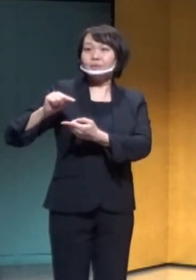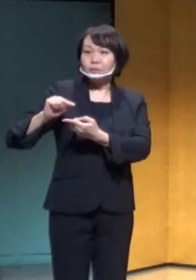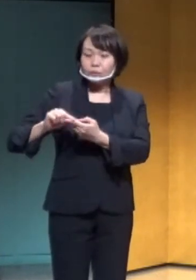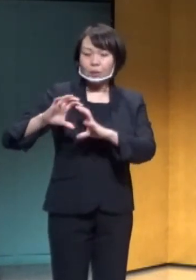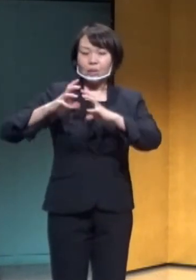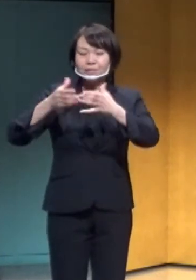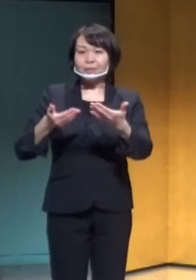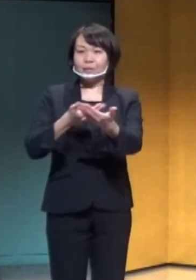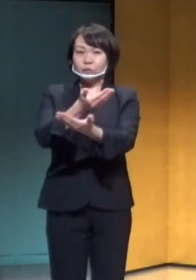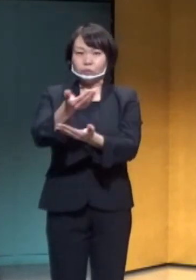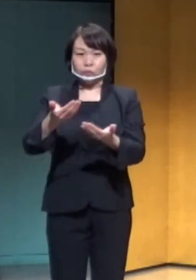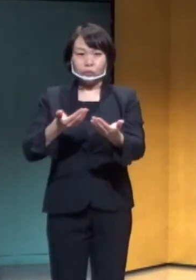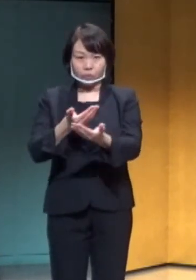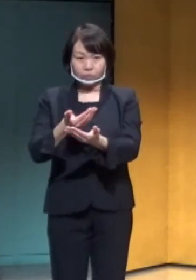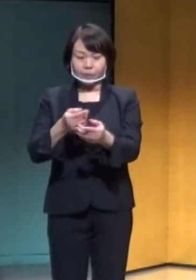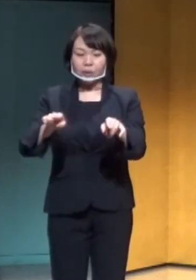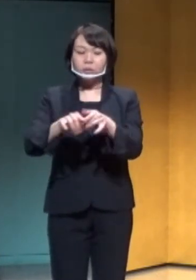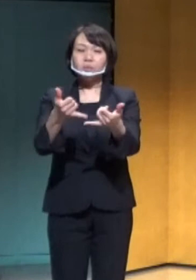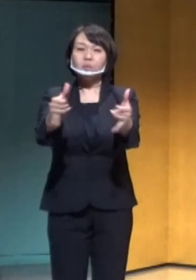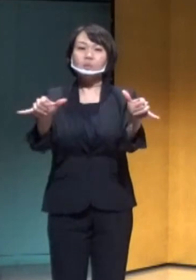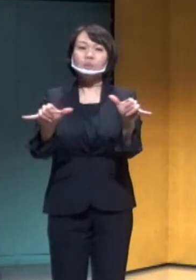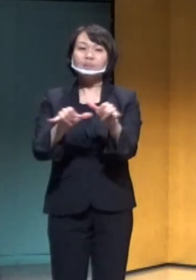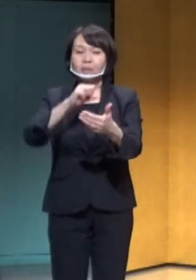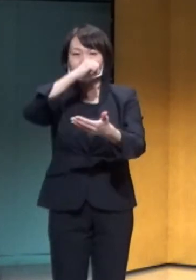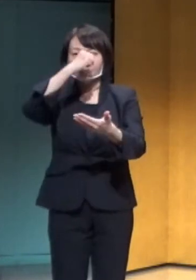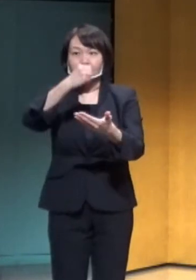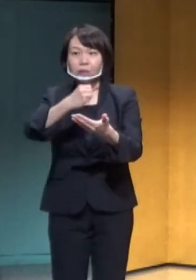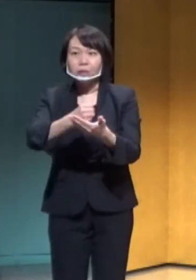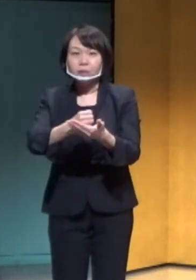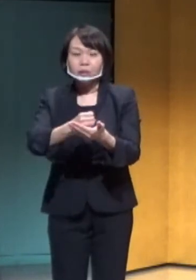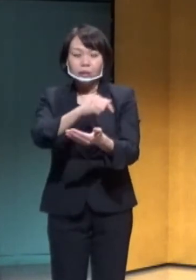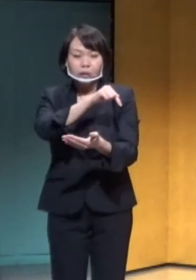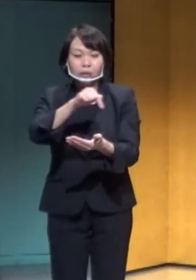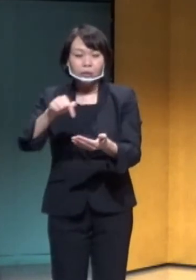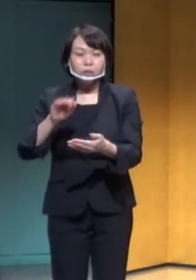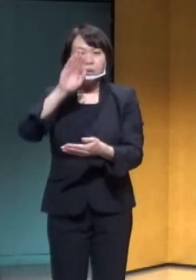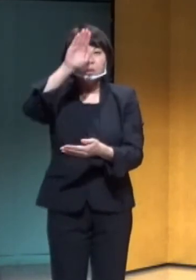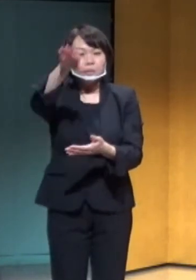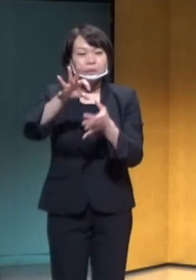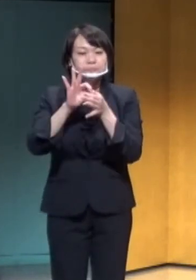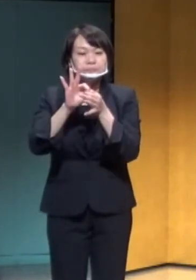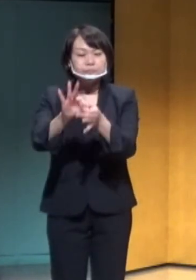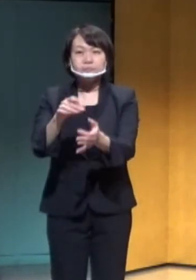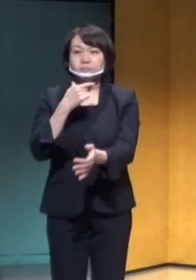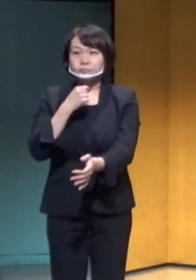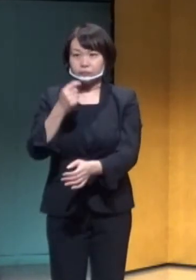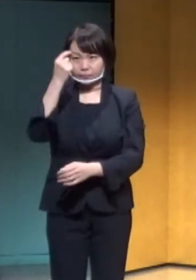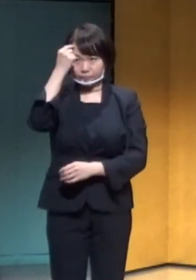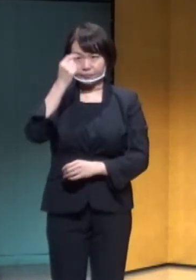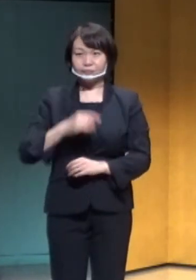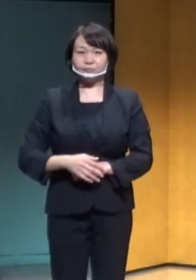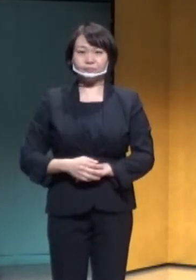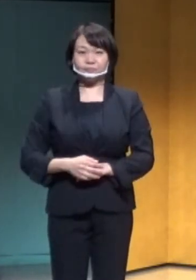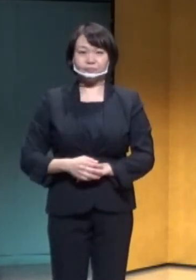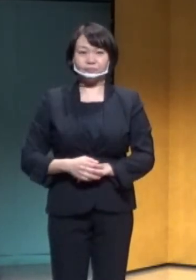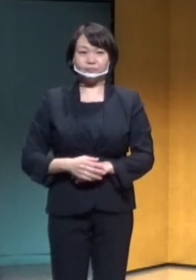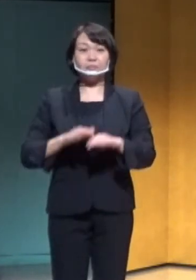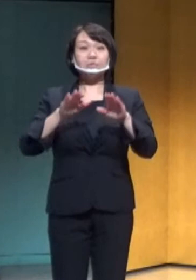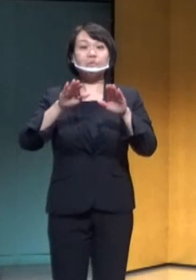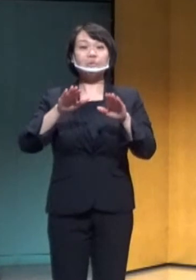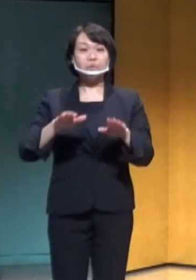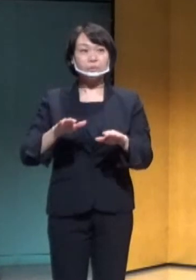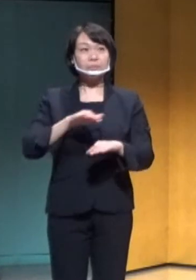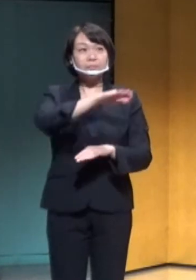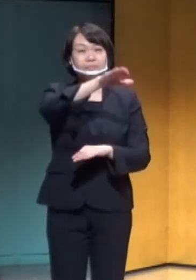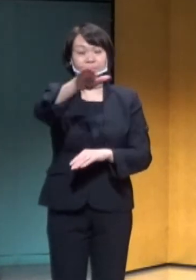ては共生社会の実現などを次の世代へ引き継いでいきたいと考えております。本日ご参